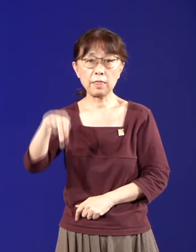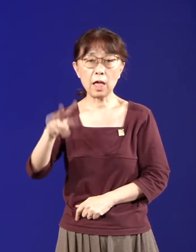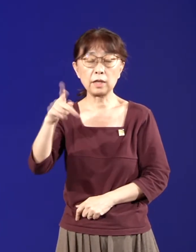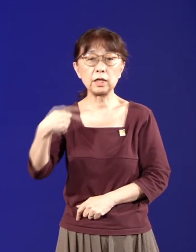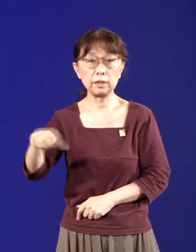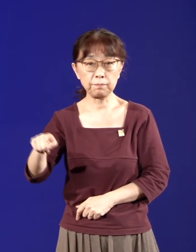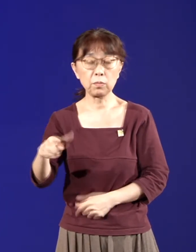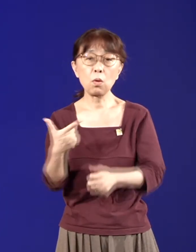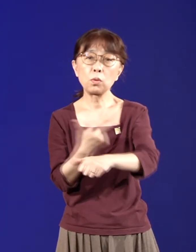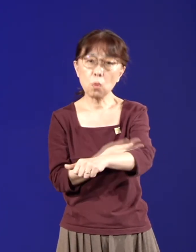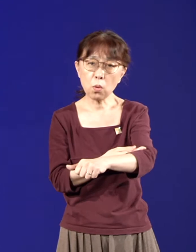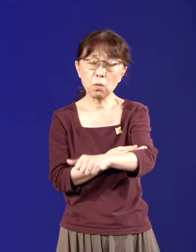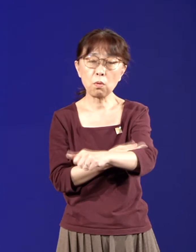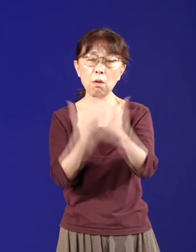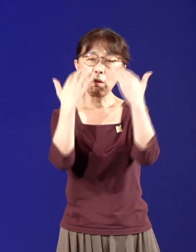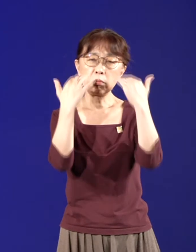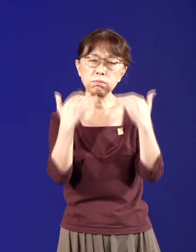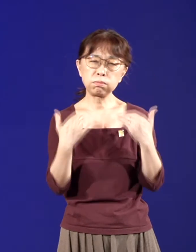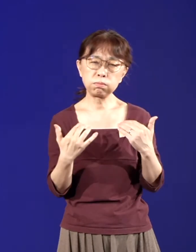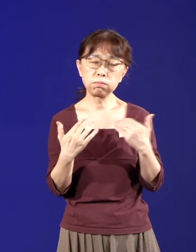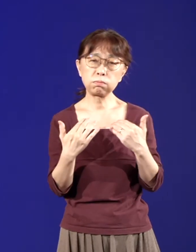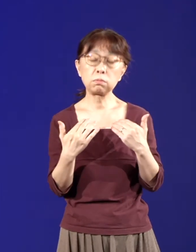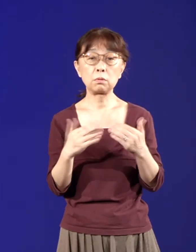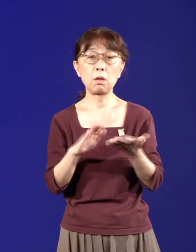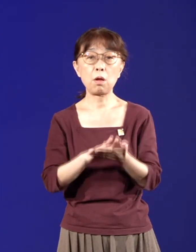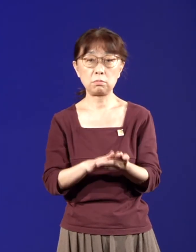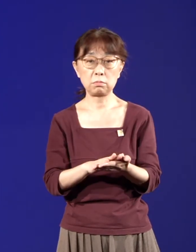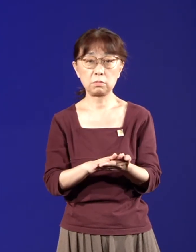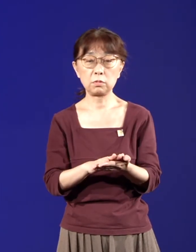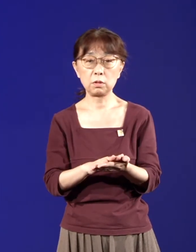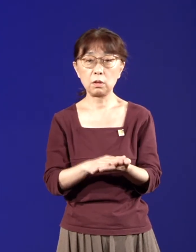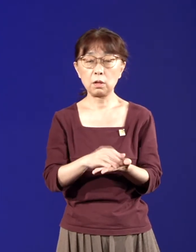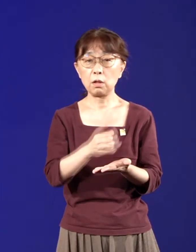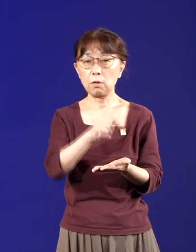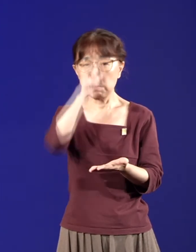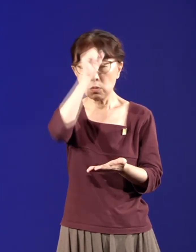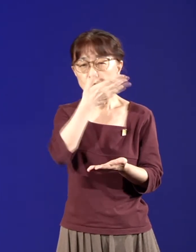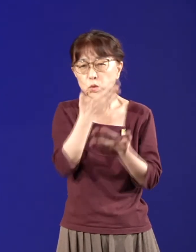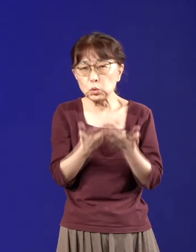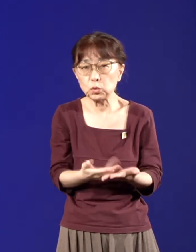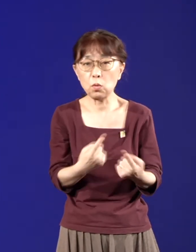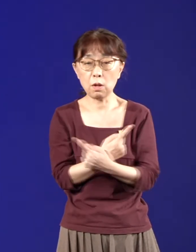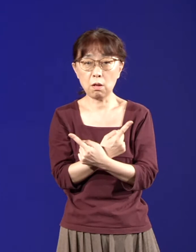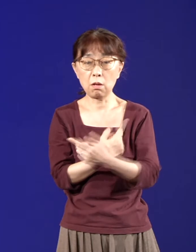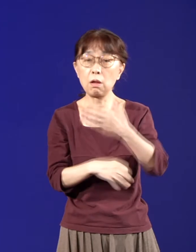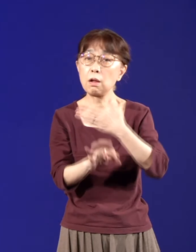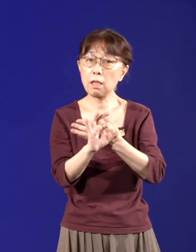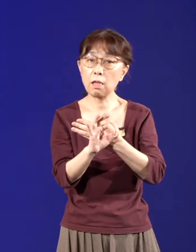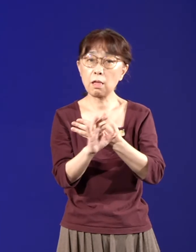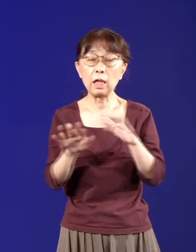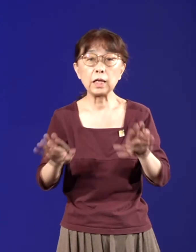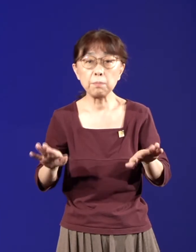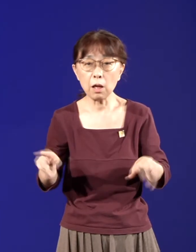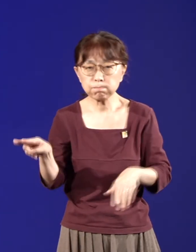で、症状が治まるという状況でございまして、重症化に至るケースというものは、今のところ発